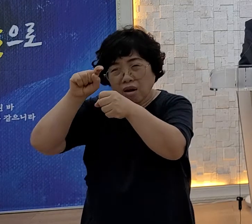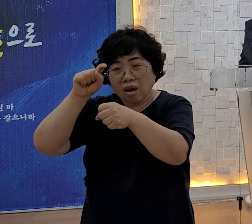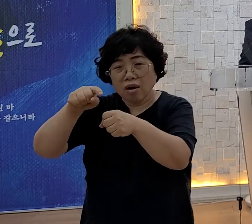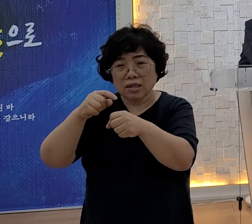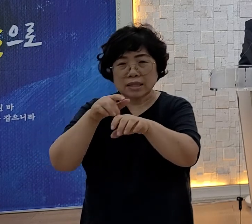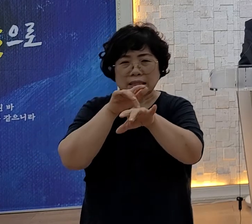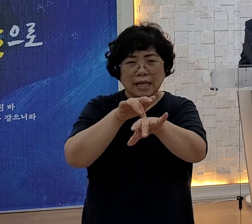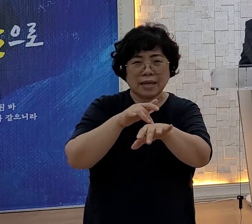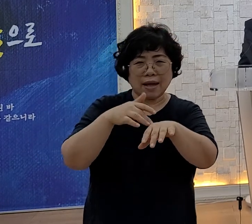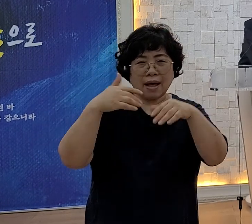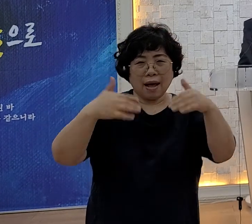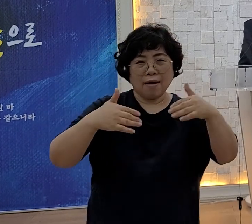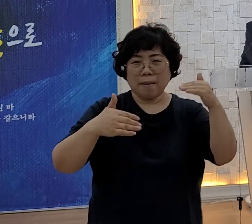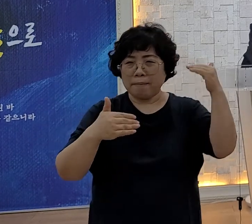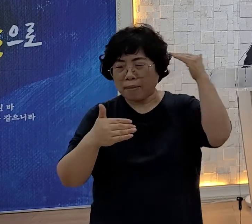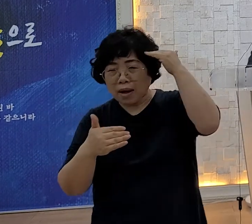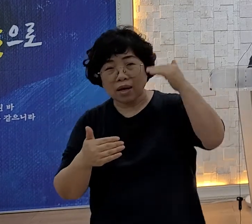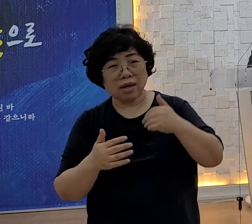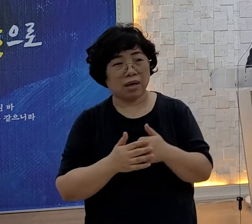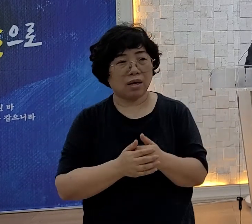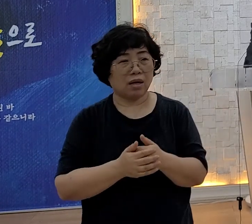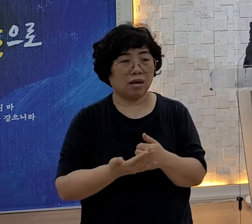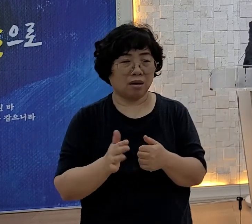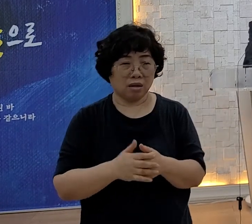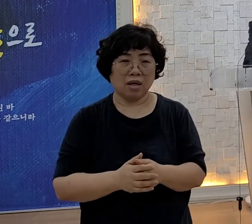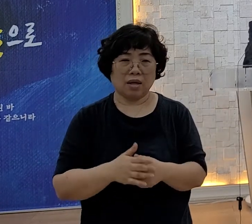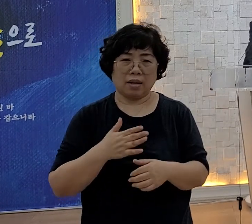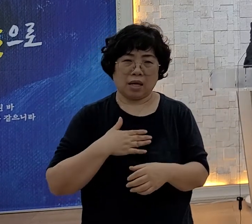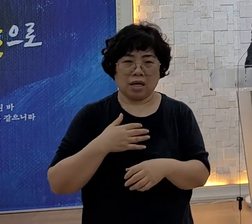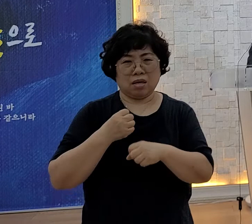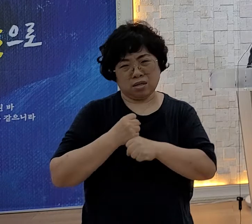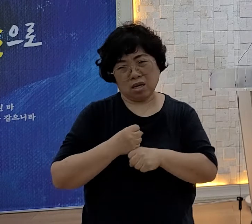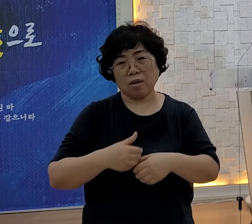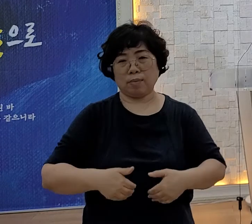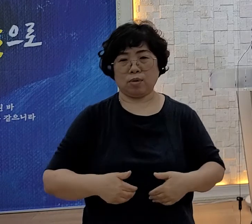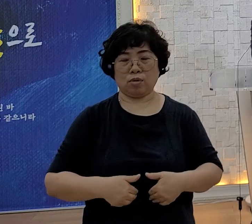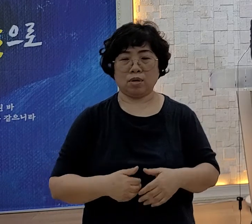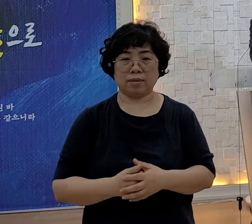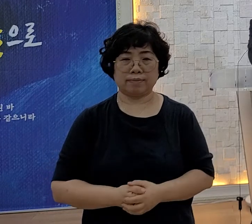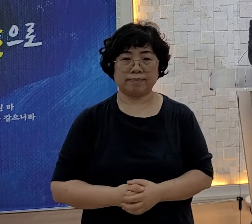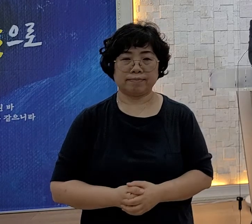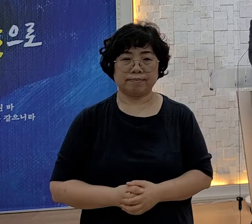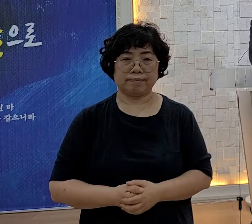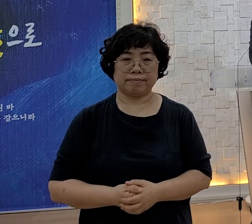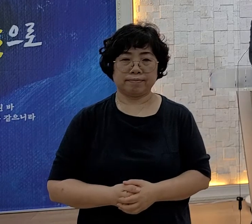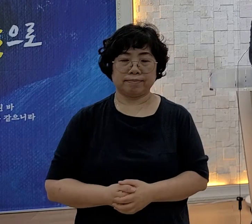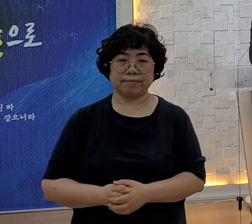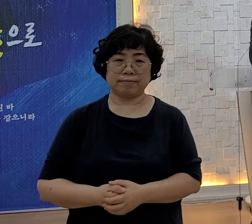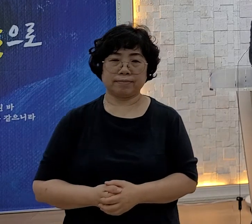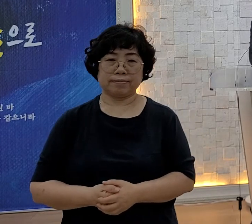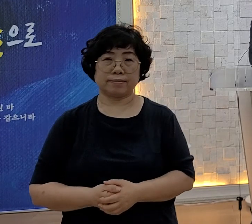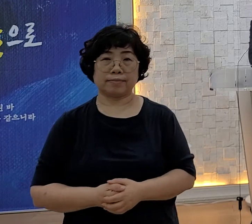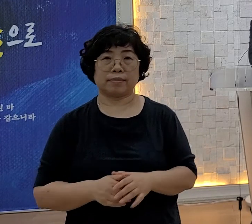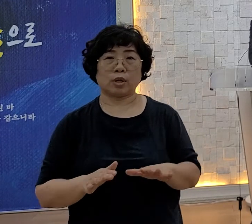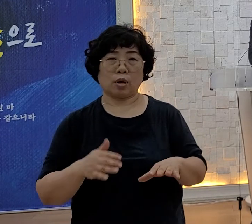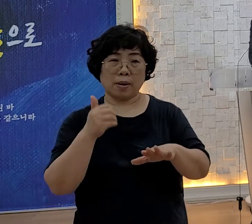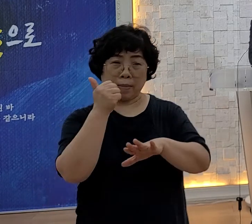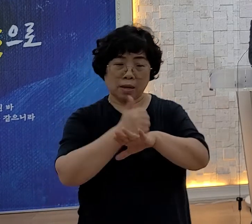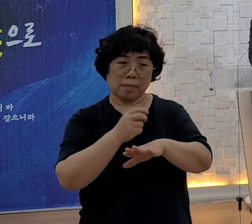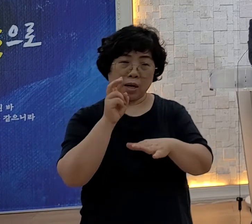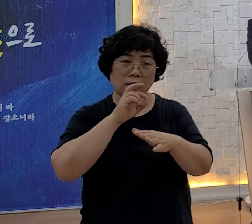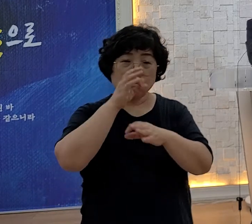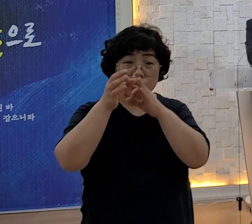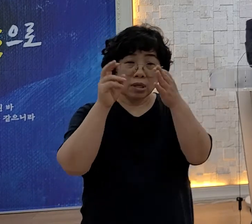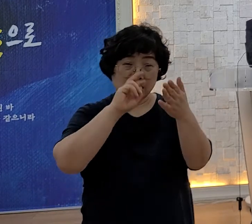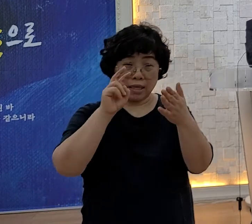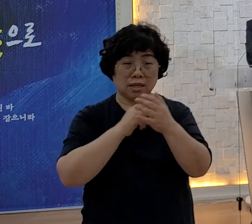돼요. 오늘 우리가 마지막으로 부를 오늘 말씀 다 드렸는데 오늘 우리가 마지막으로 부를 찬양입니다. 여러분